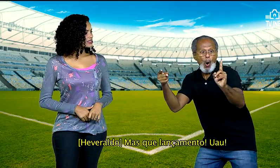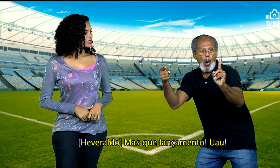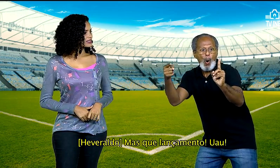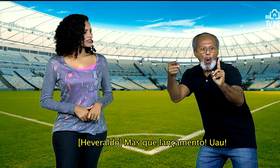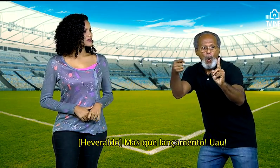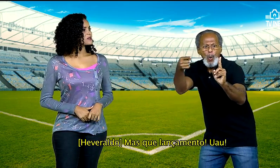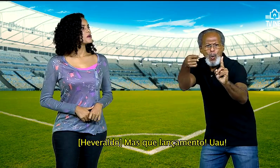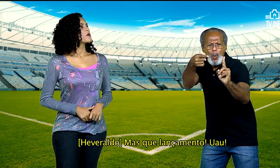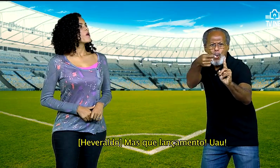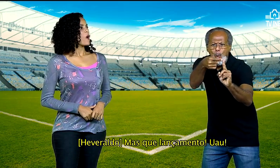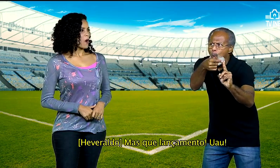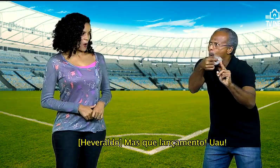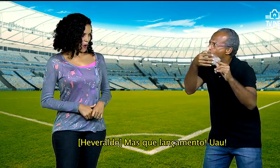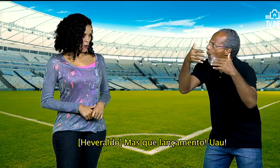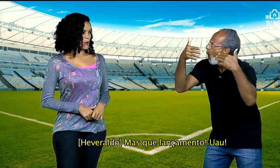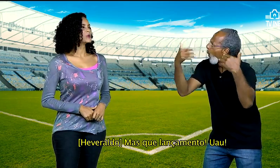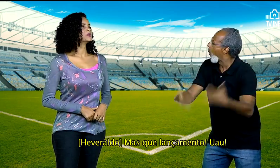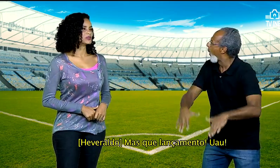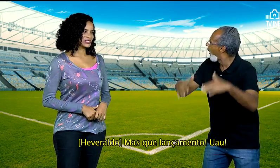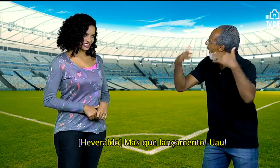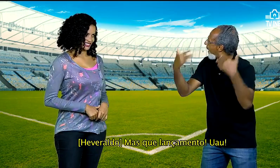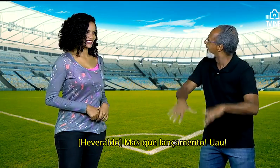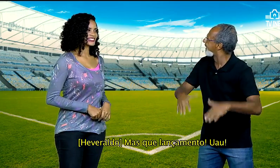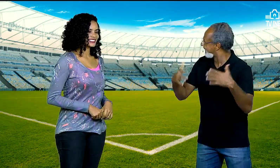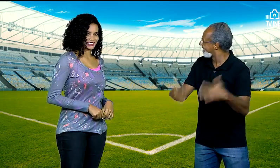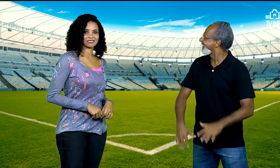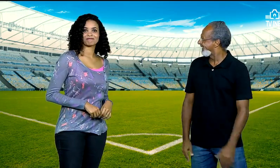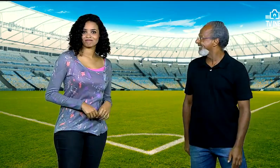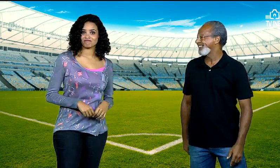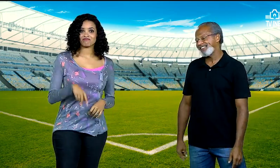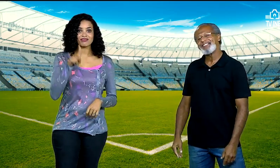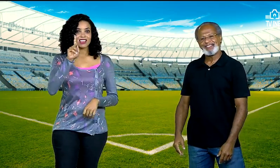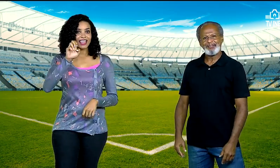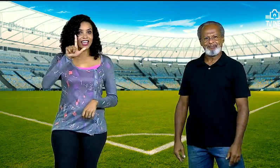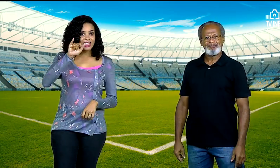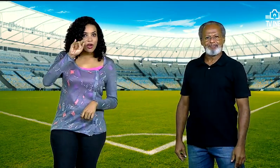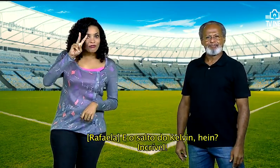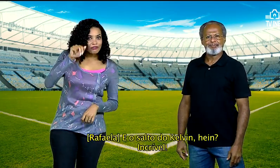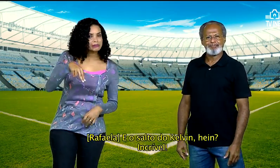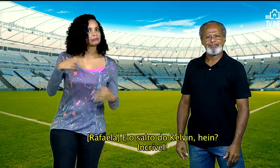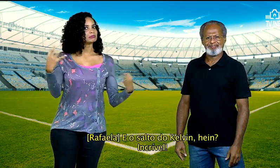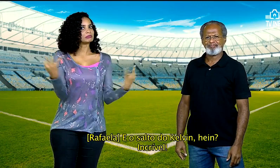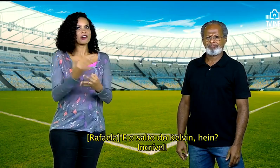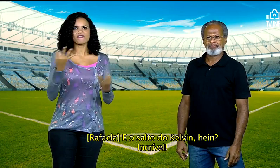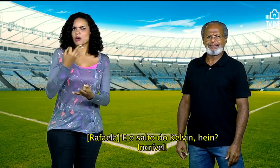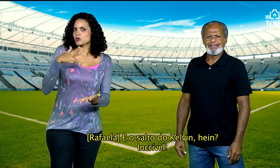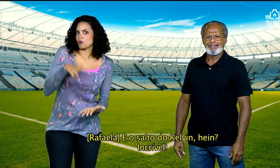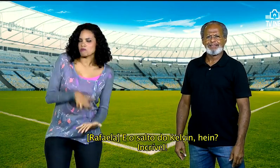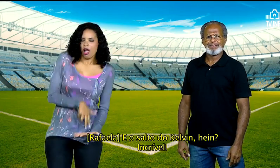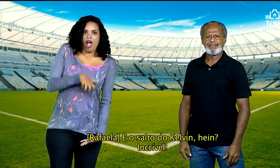Mas que lançamento! Uau! E o salto do Kelvin, hein?